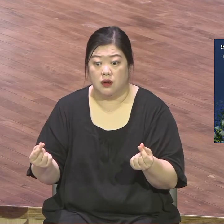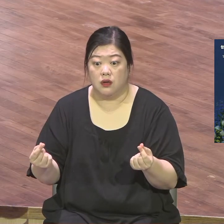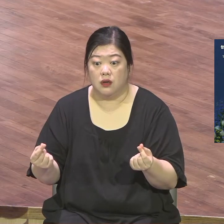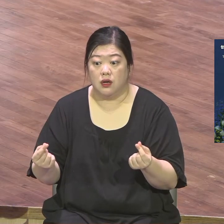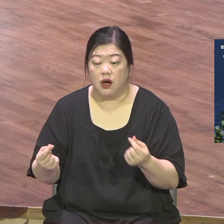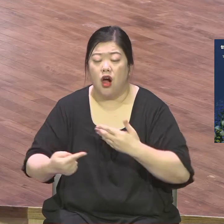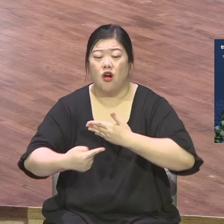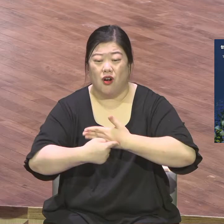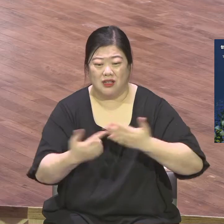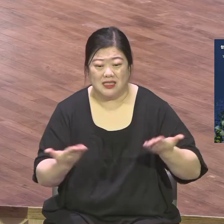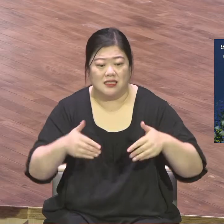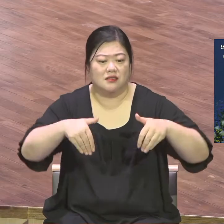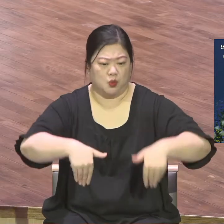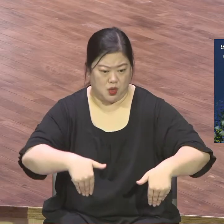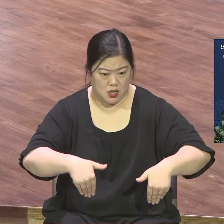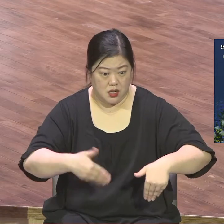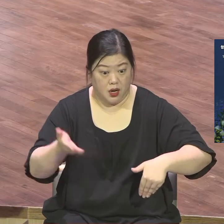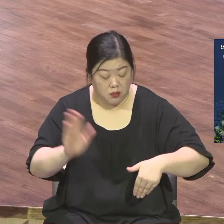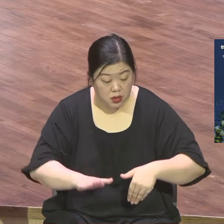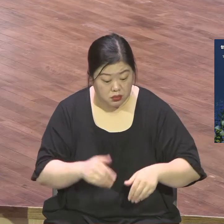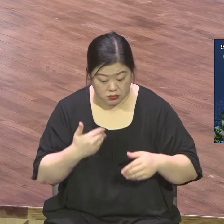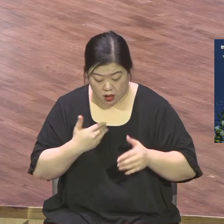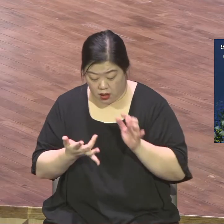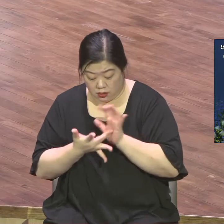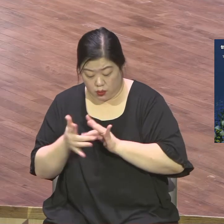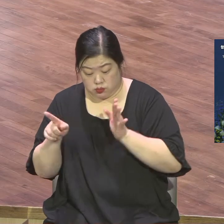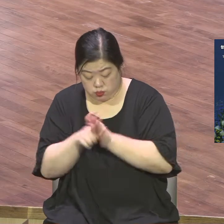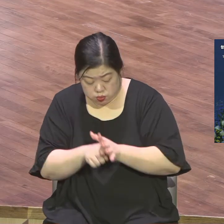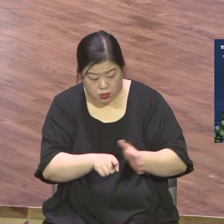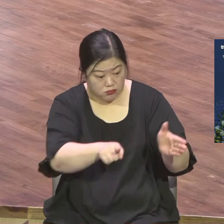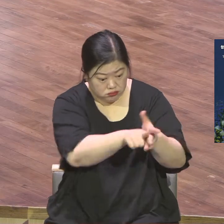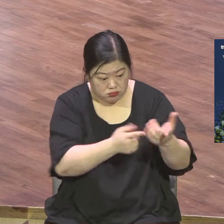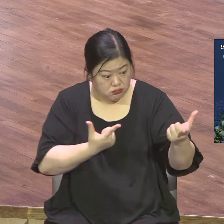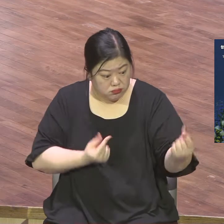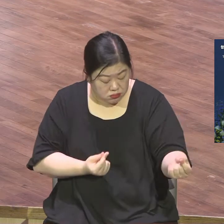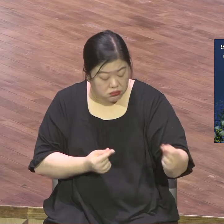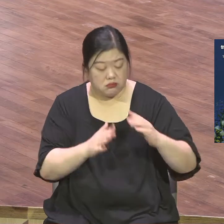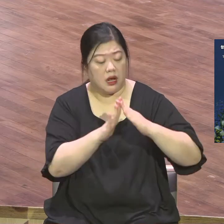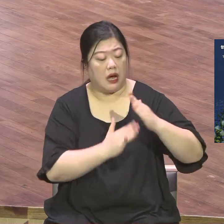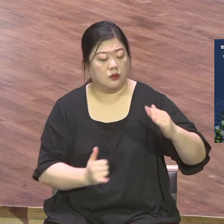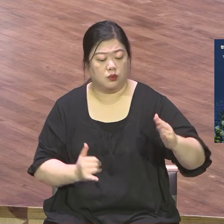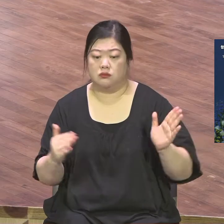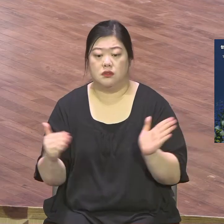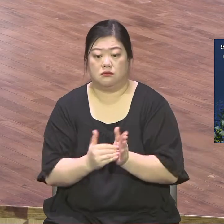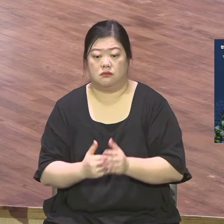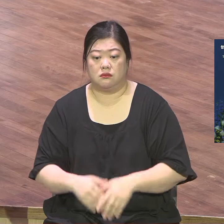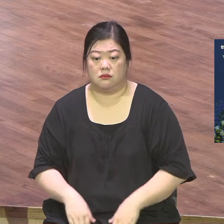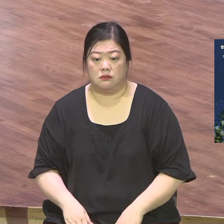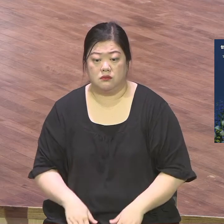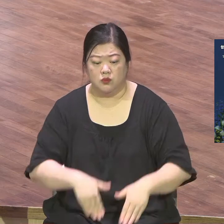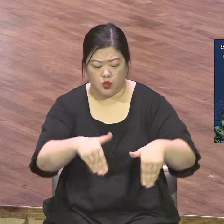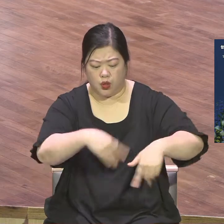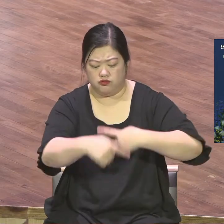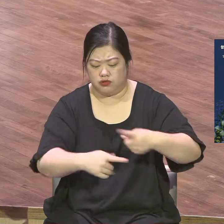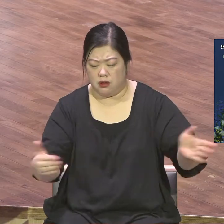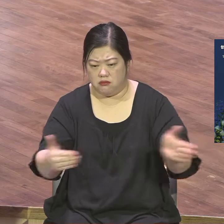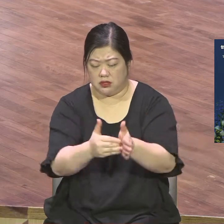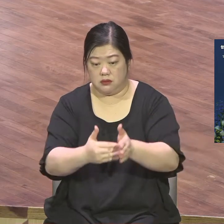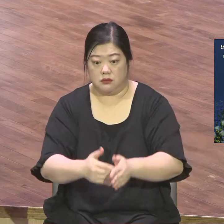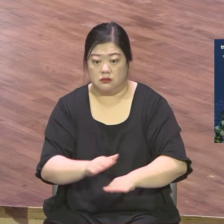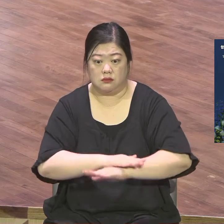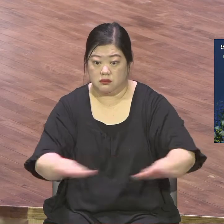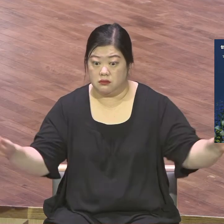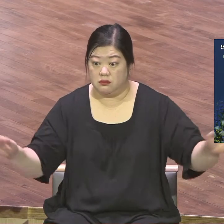겁니다. 한 가족으로 본 거예요. 한 가족으로. 예수 믿는 순간에 한 가족이 당시 사회